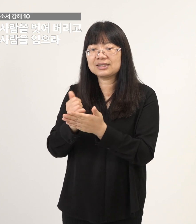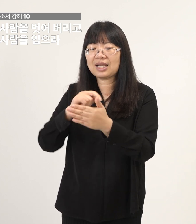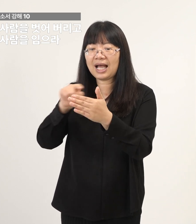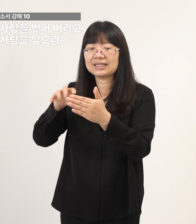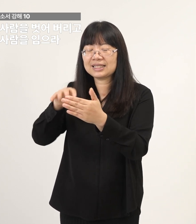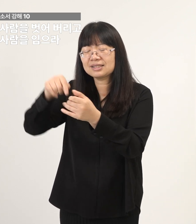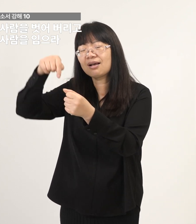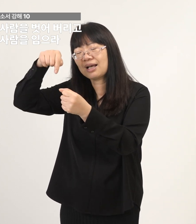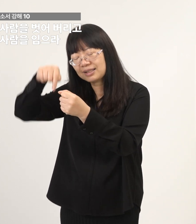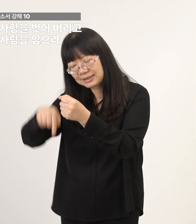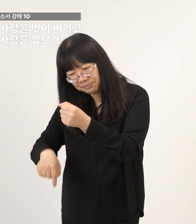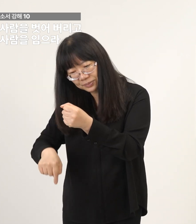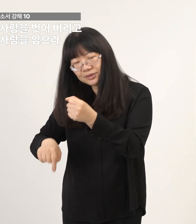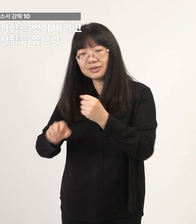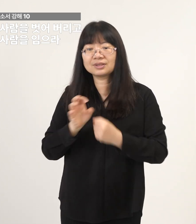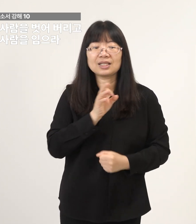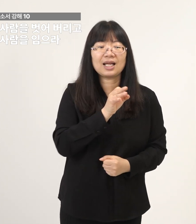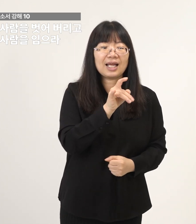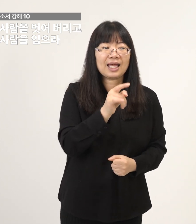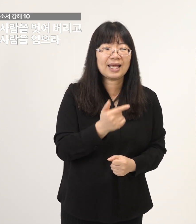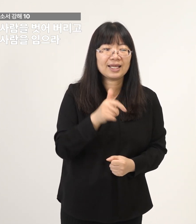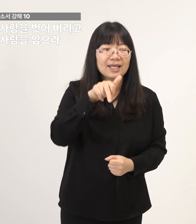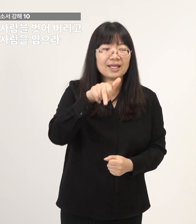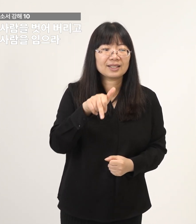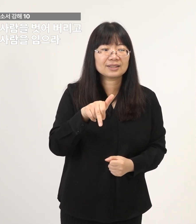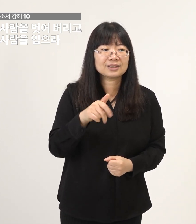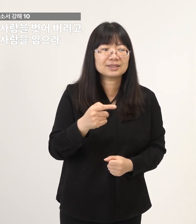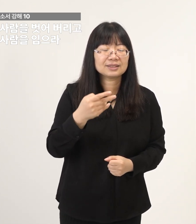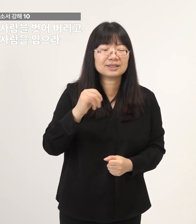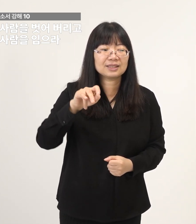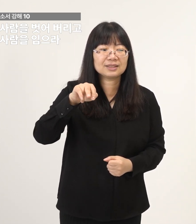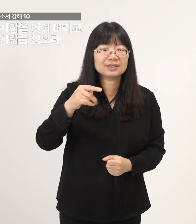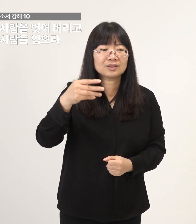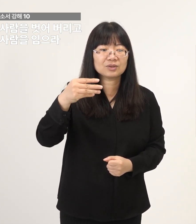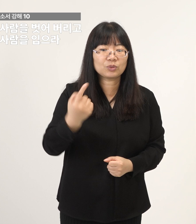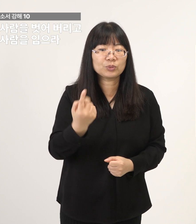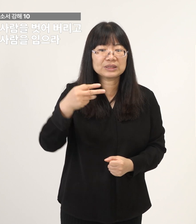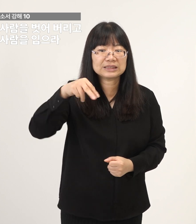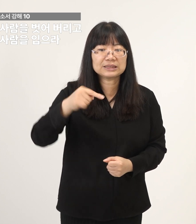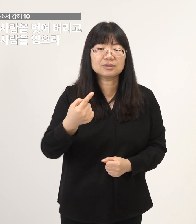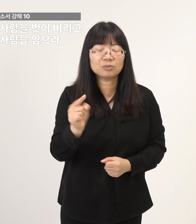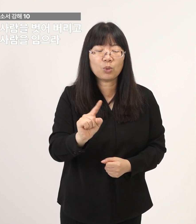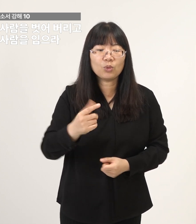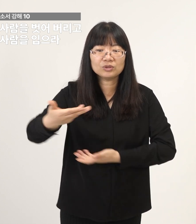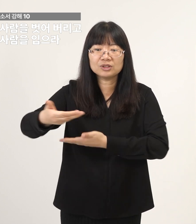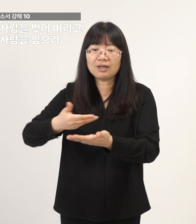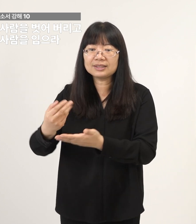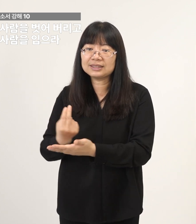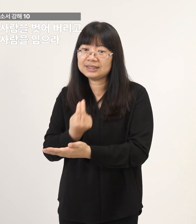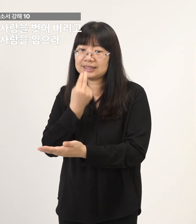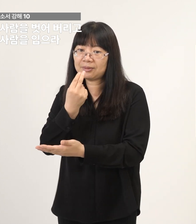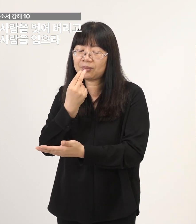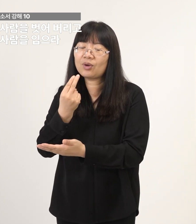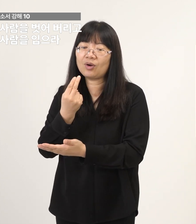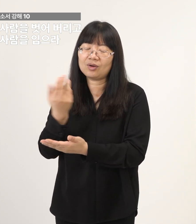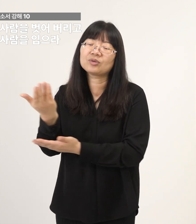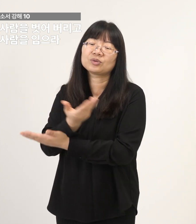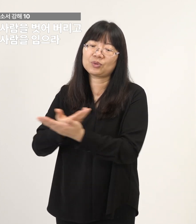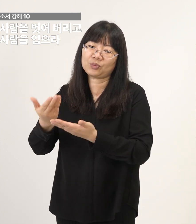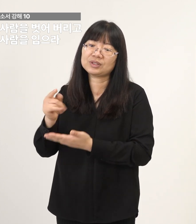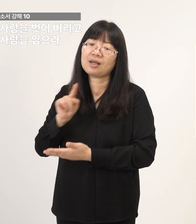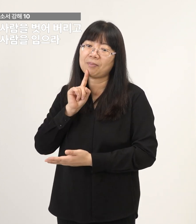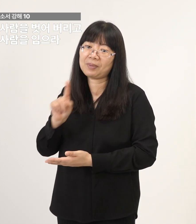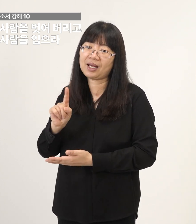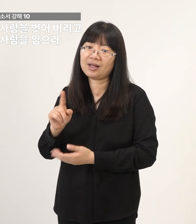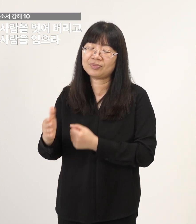말은 주고받는 생명의 교제를 얘기하는 거예요. 요한 1, 2, 3서의 총주제가 뭐냐면